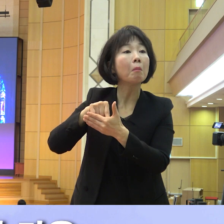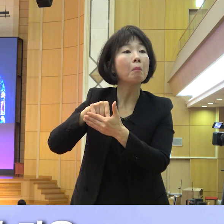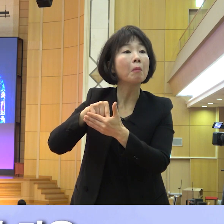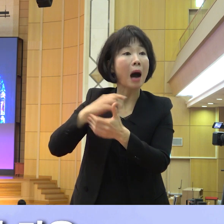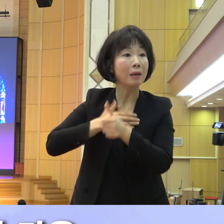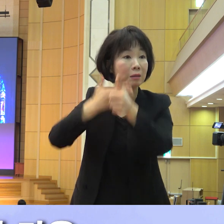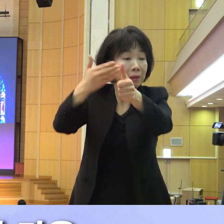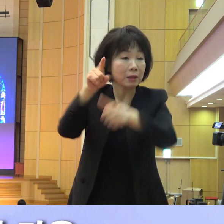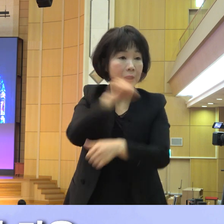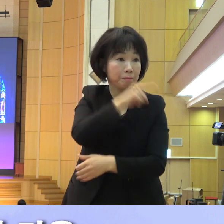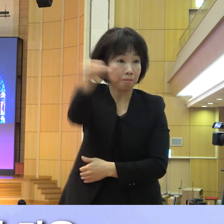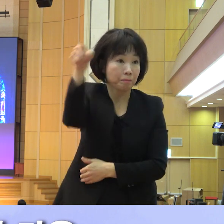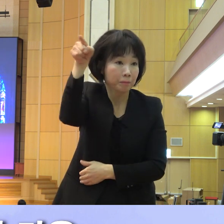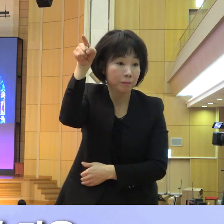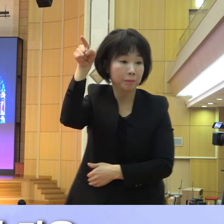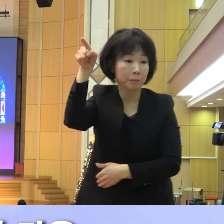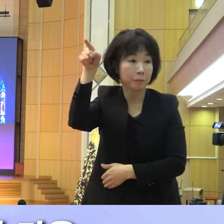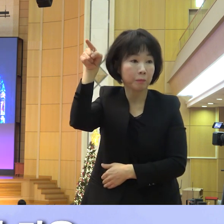번째로